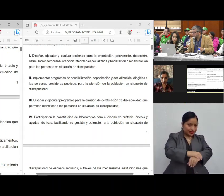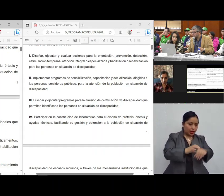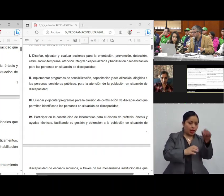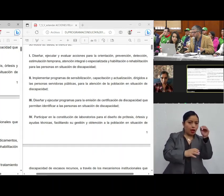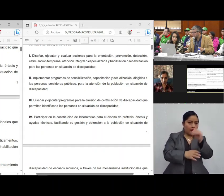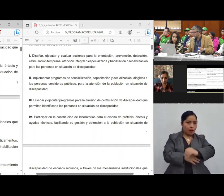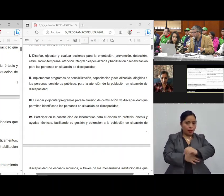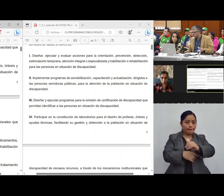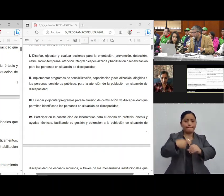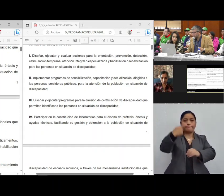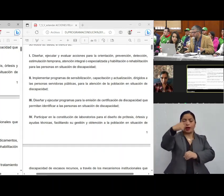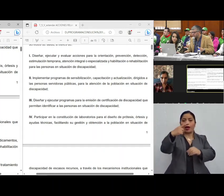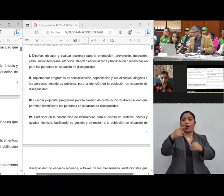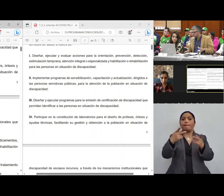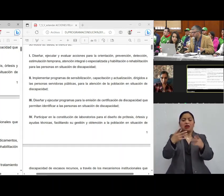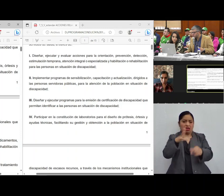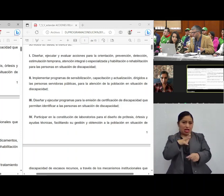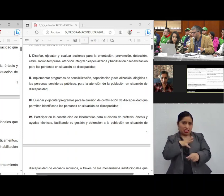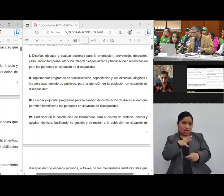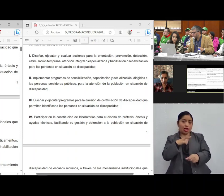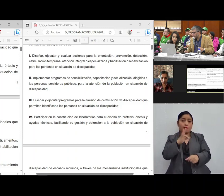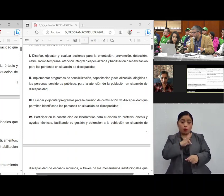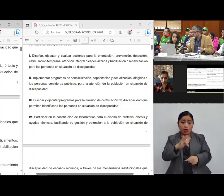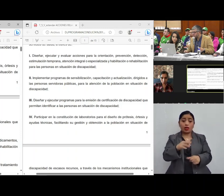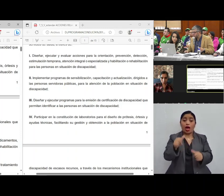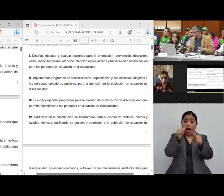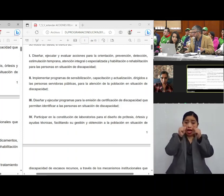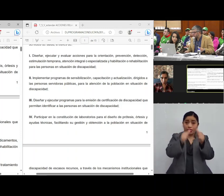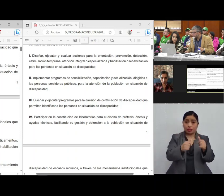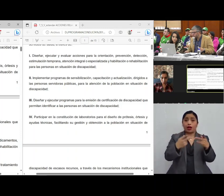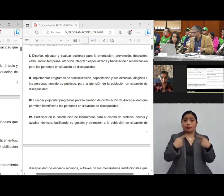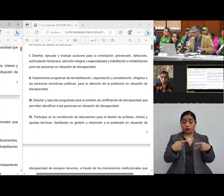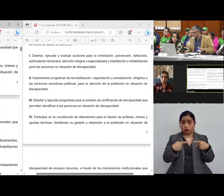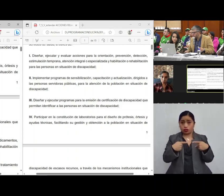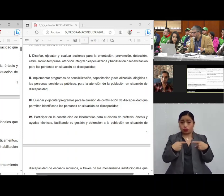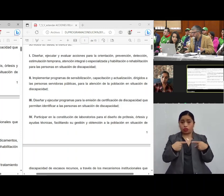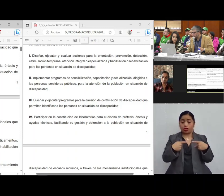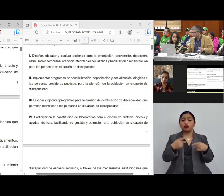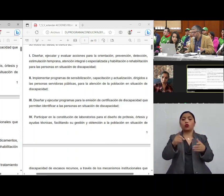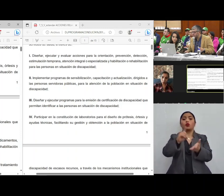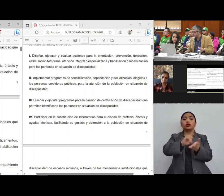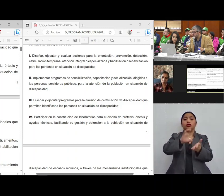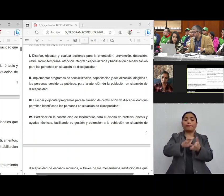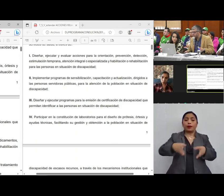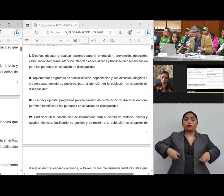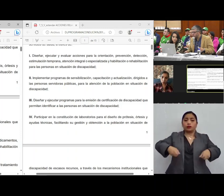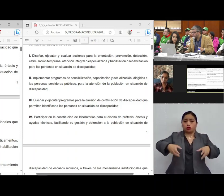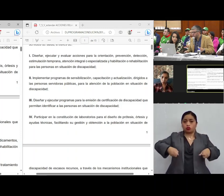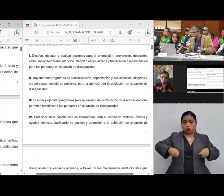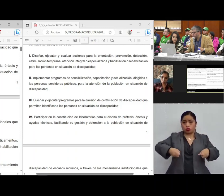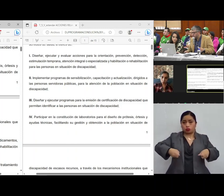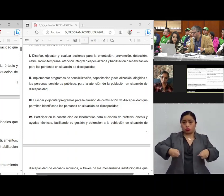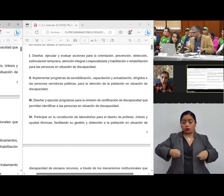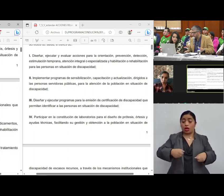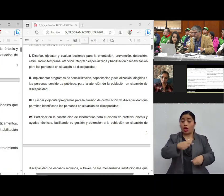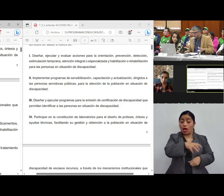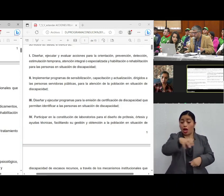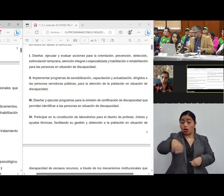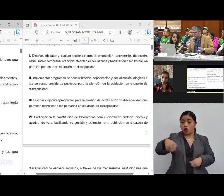con discapacidad de escasos recursos, a través de los mecanismos institucionales que determine cada orden de